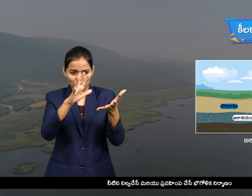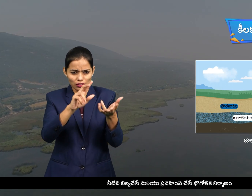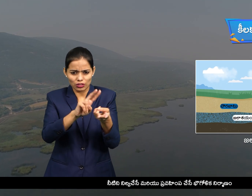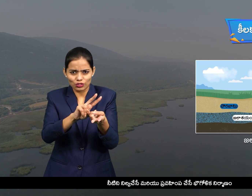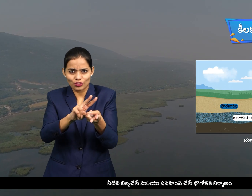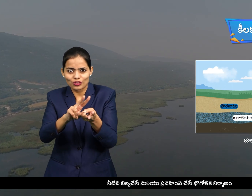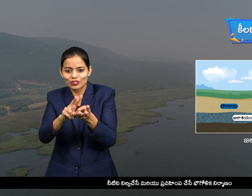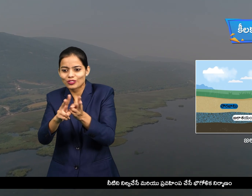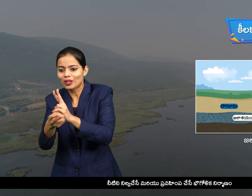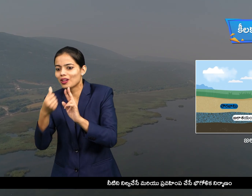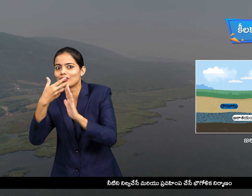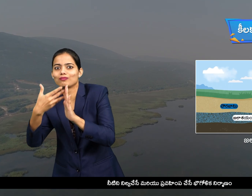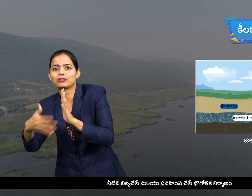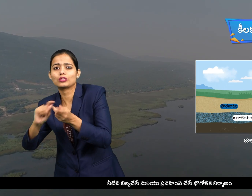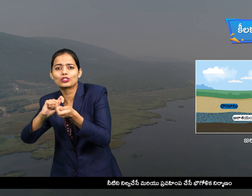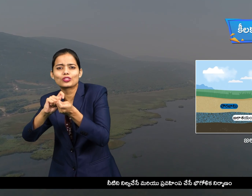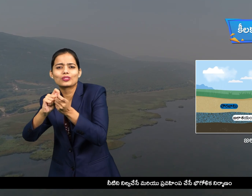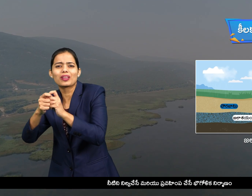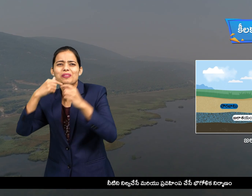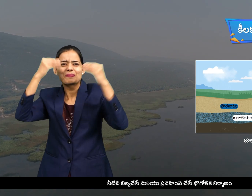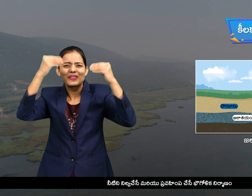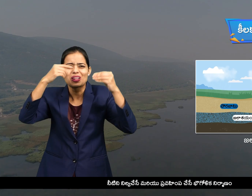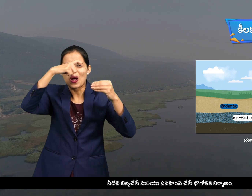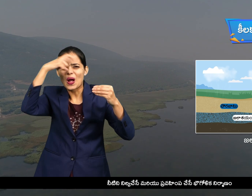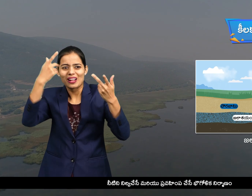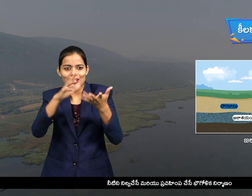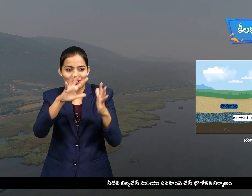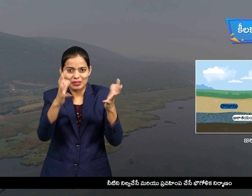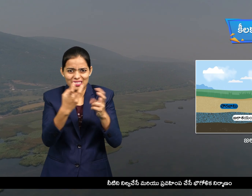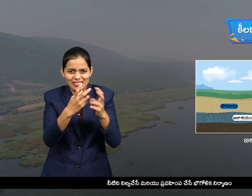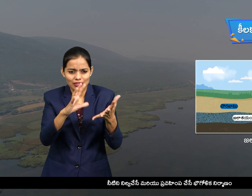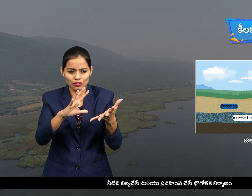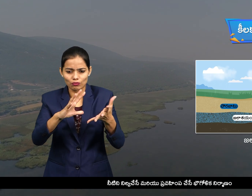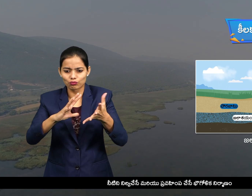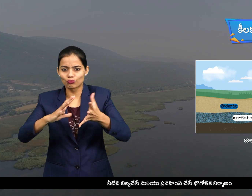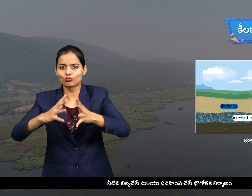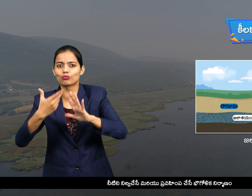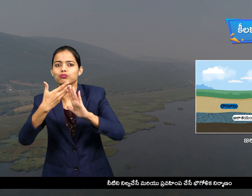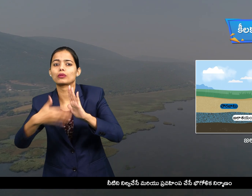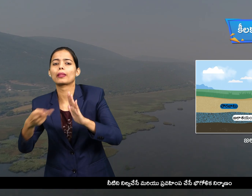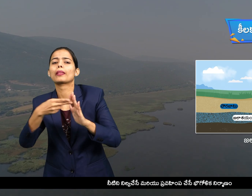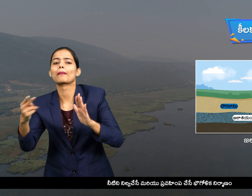నీటిని నిల్వ చేసే మరియు ప్రవహింపచేసే భౌగోళిక నిర్మాణం.